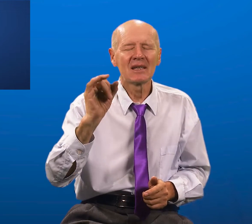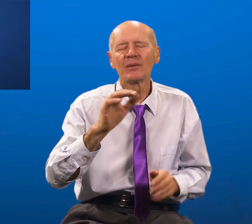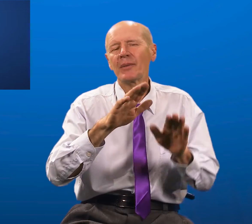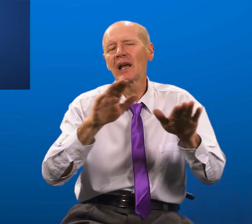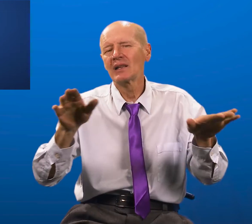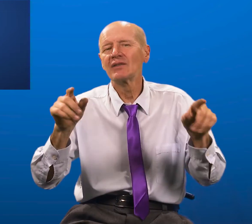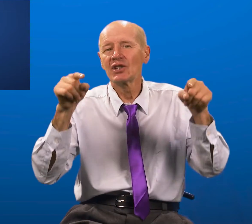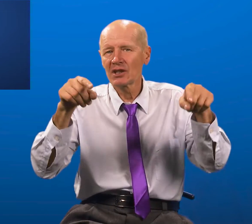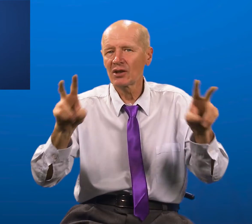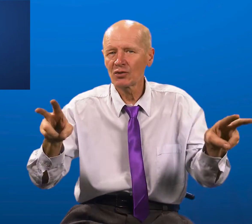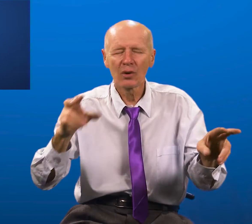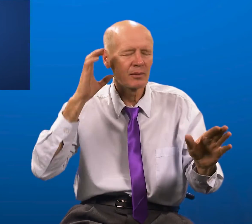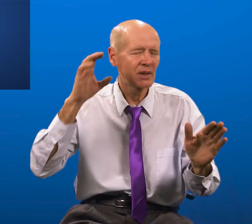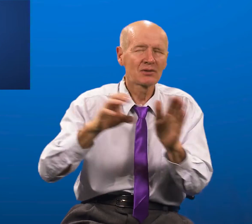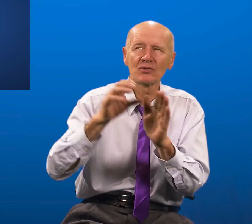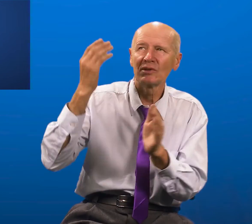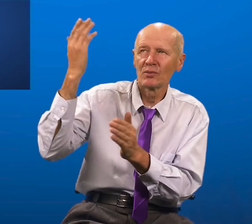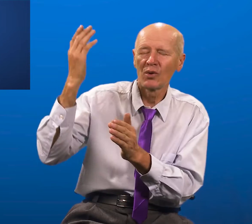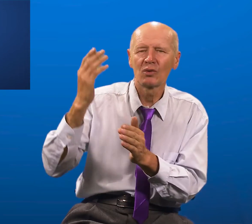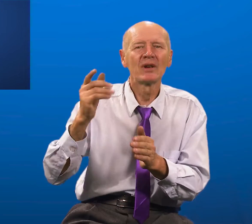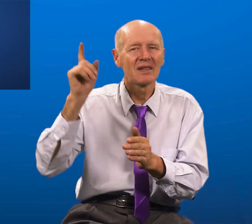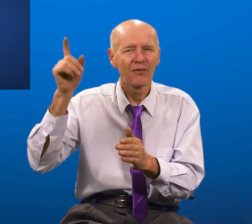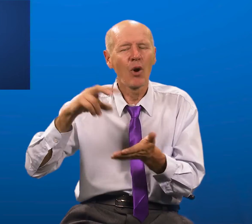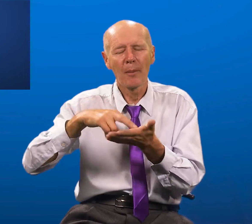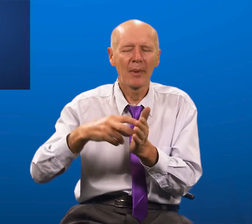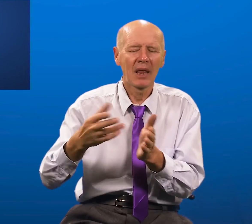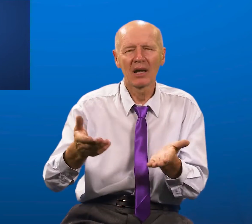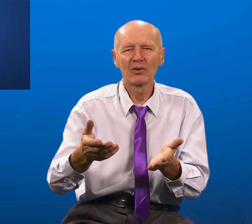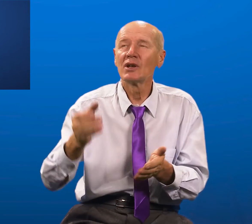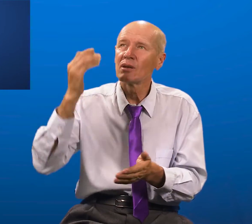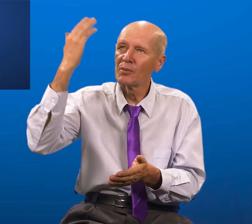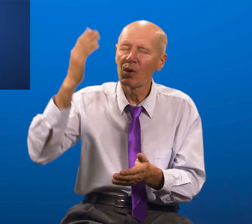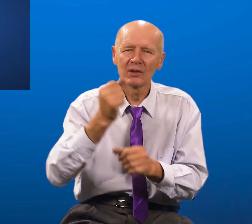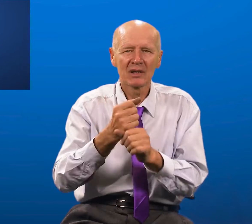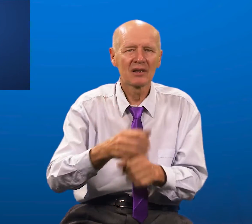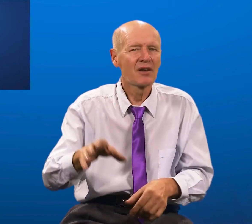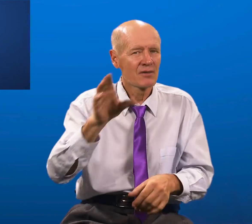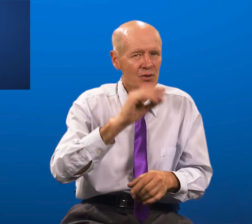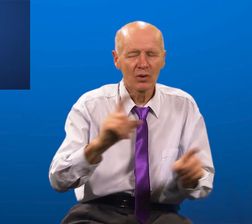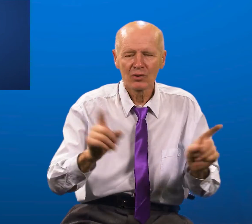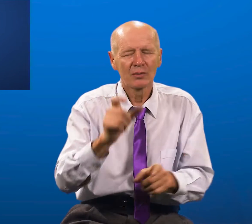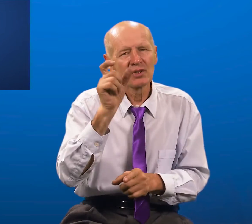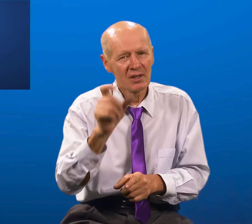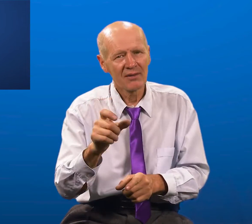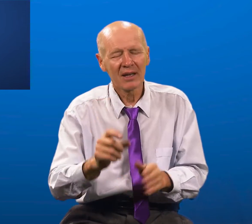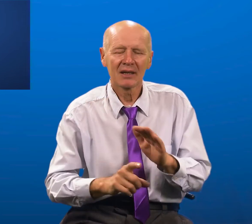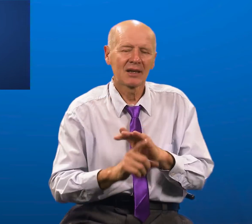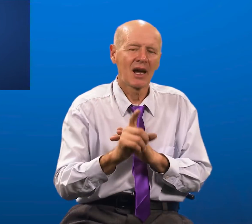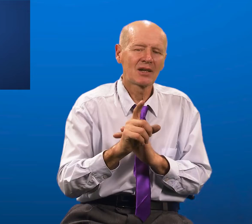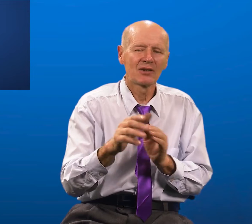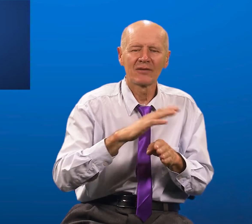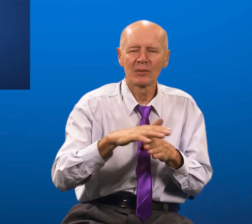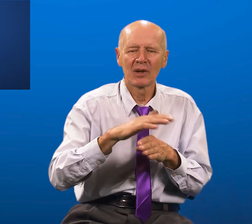жизни человека, и все Он делает для того, чтобы человек